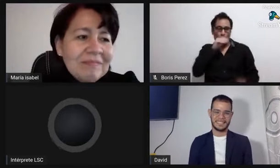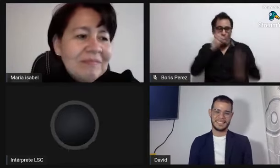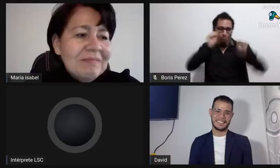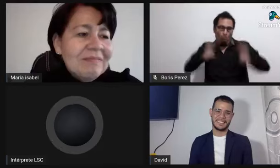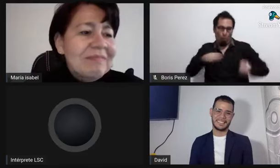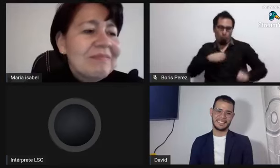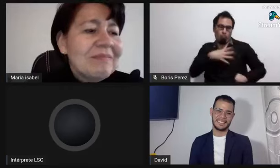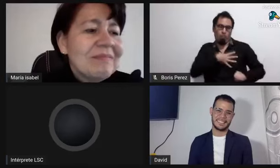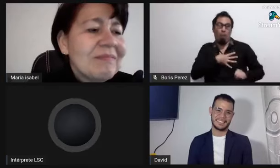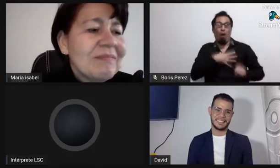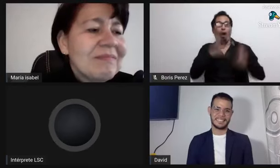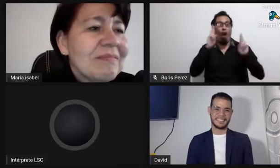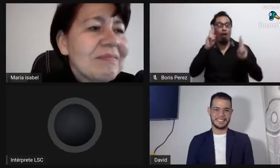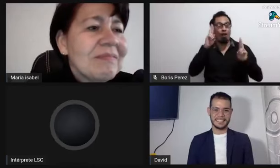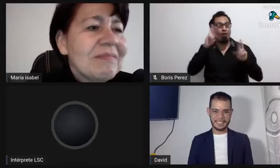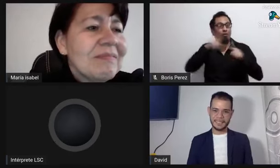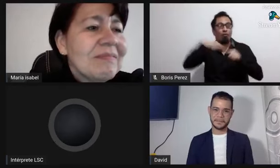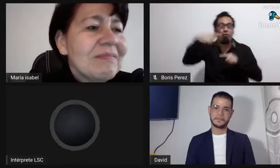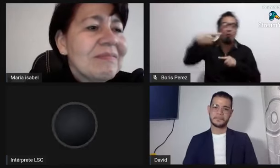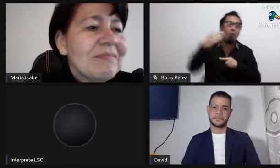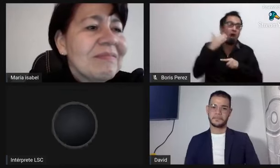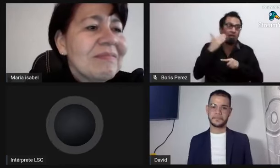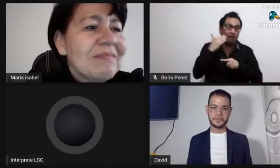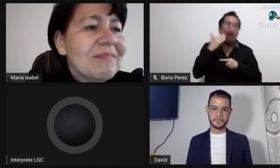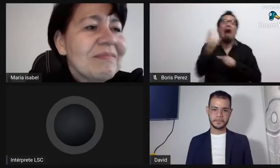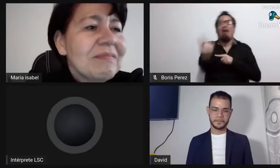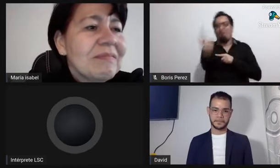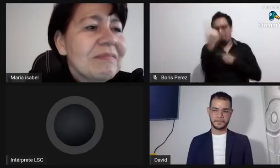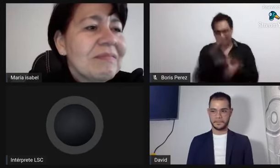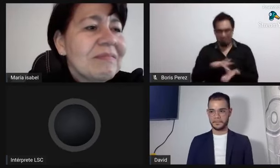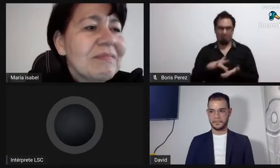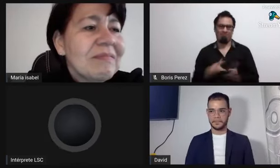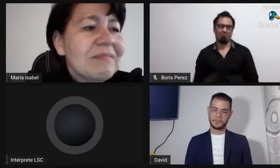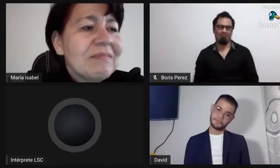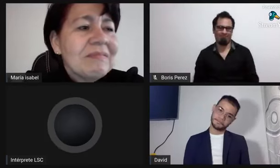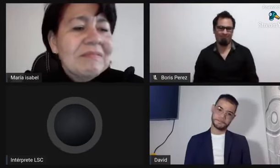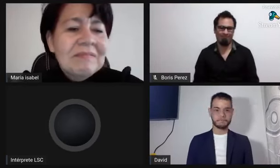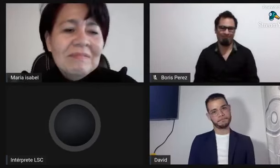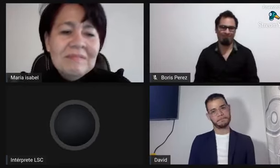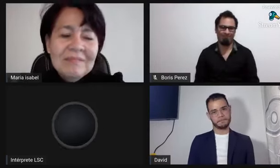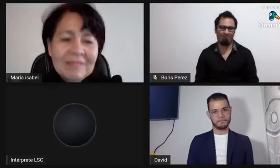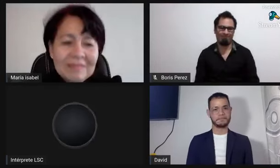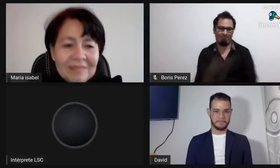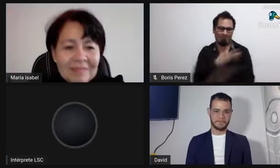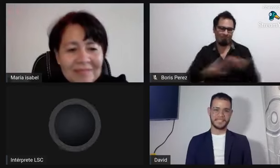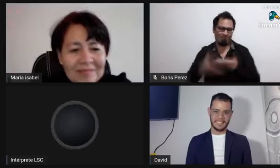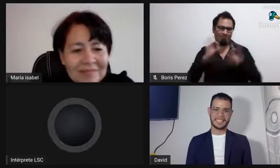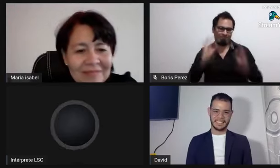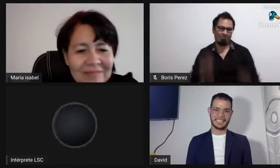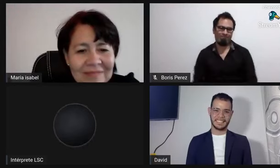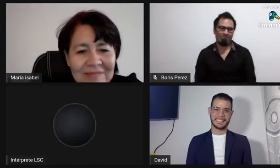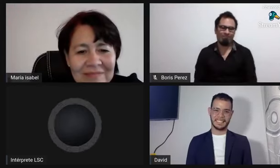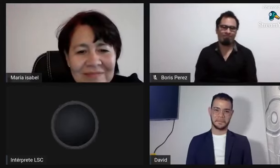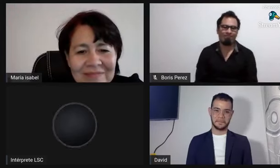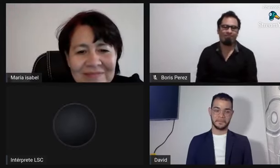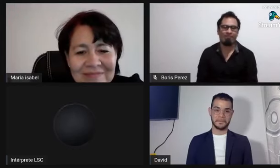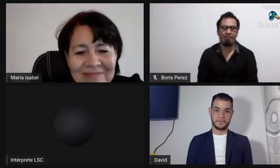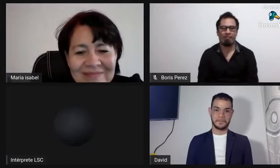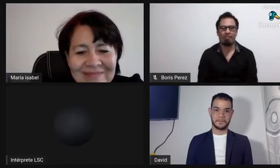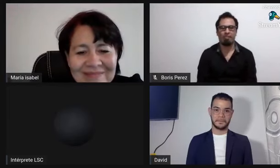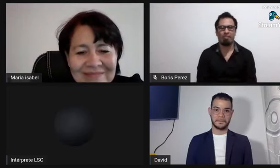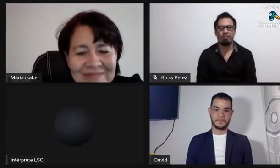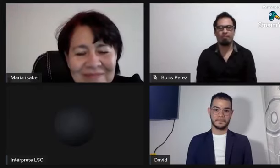charla y poder hacer un poco más amena la tertulia, que la virtualidad es algo nuevo para todos nosotros. Así que te esperamos, Heidi.